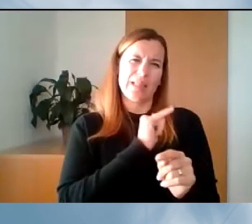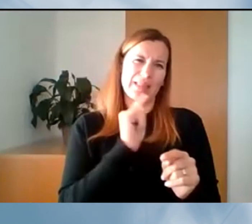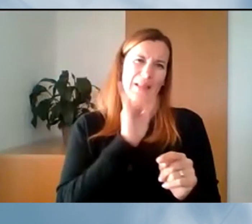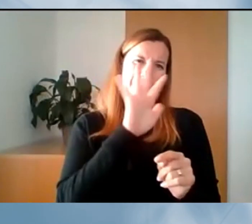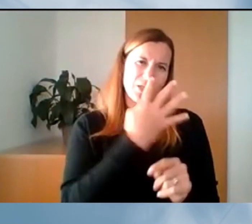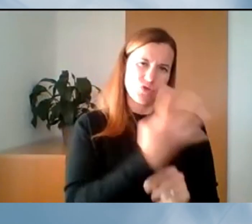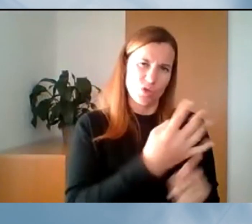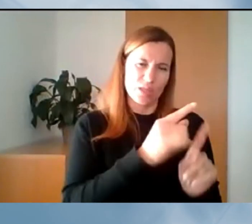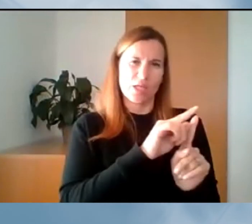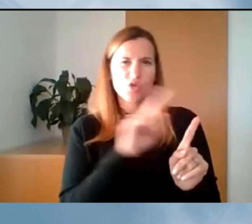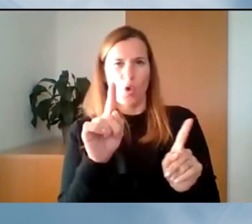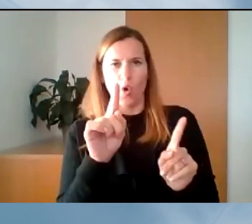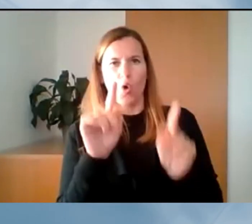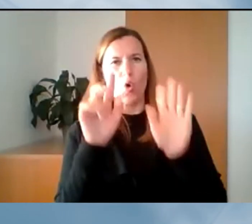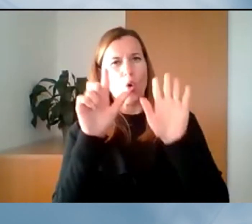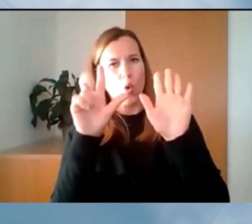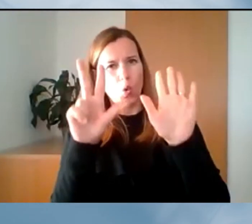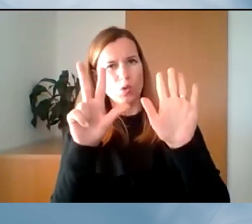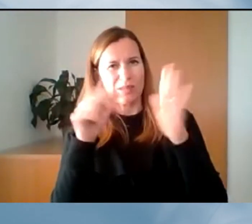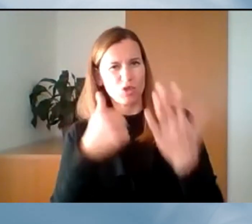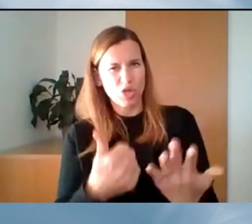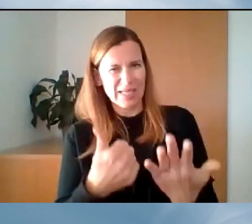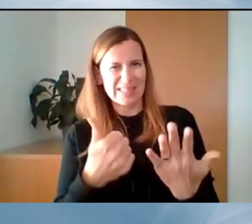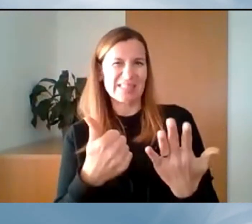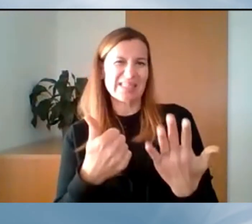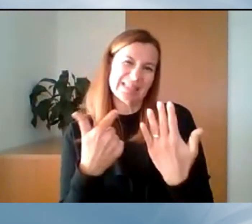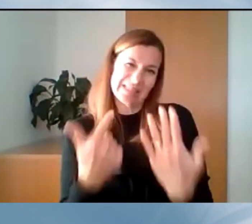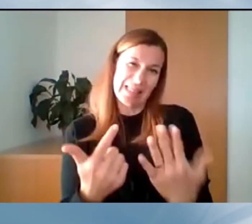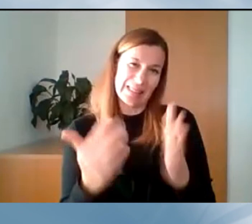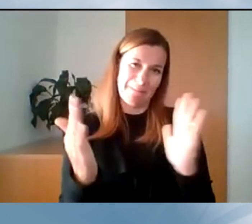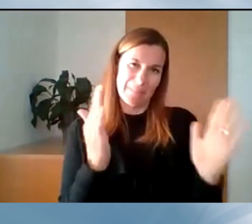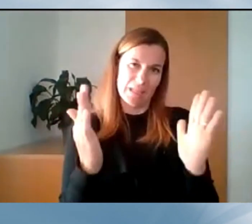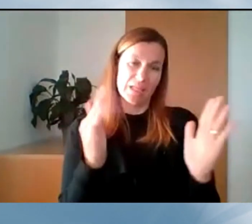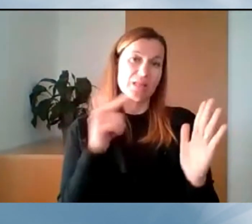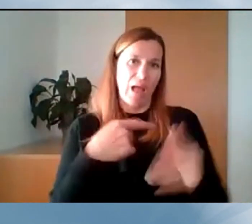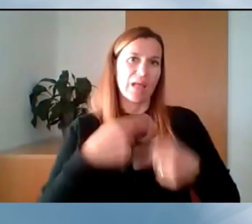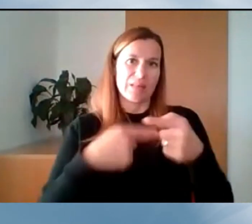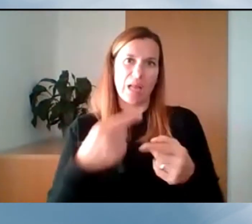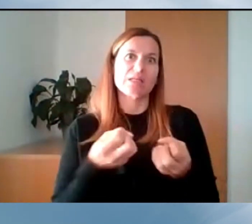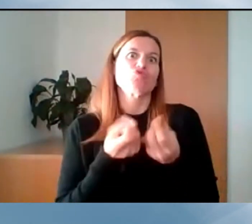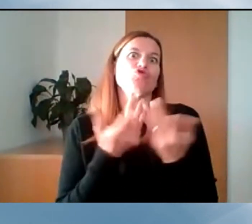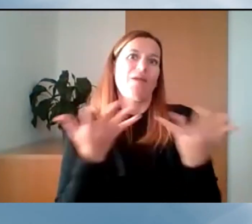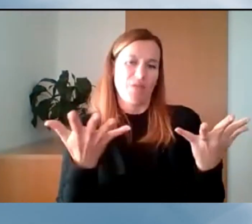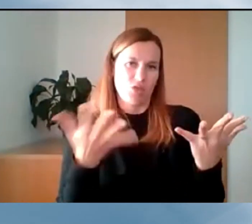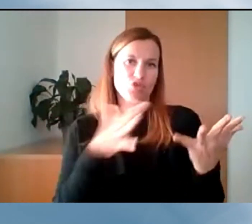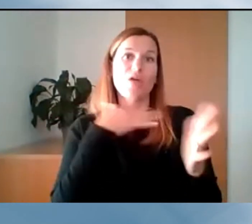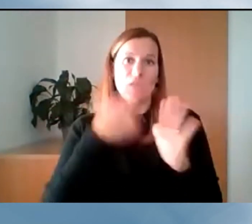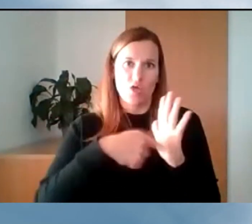45 do 68, 70, tudi jaz vanjo sodim, leti, ta generacija je številčna.